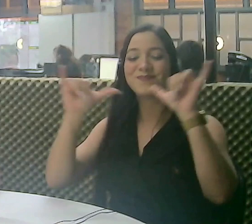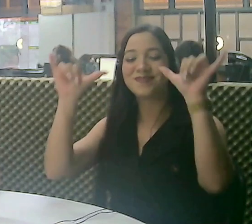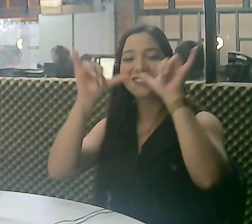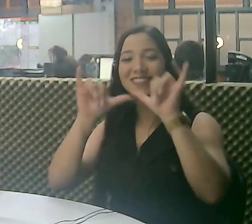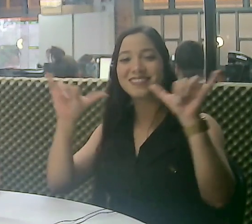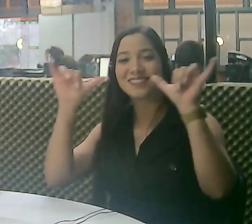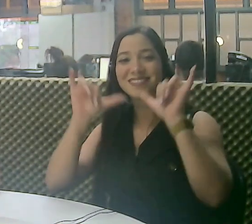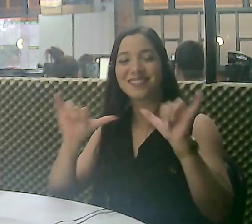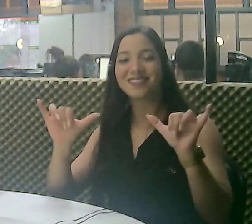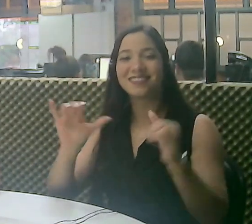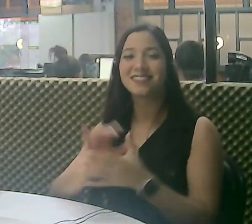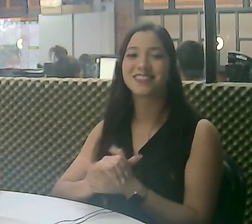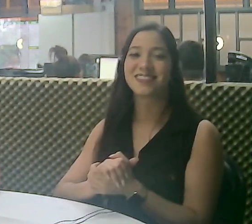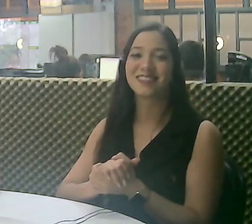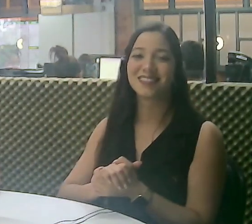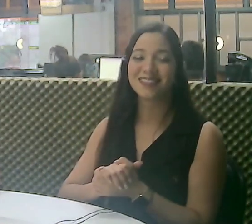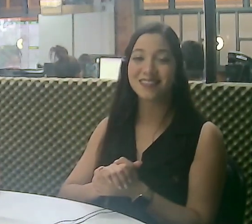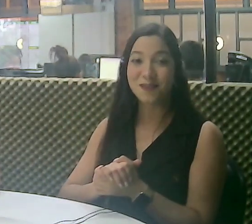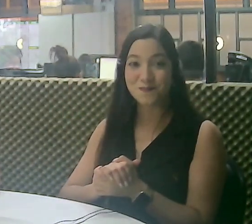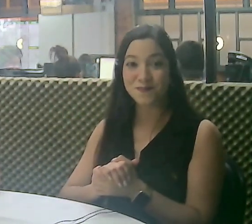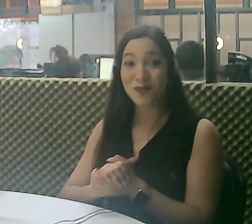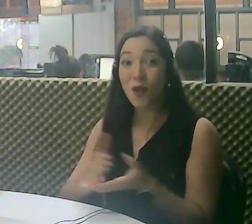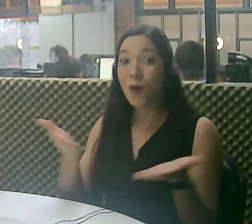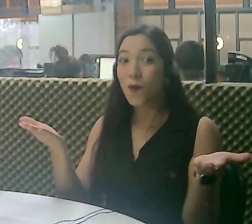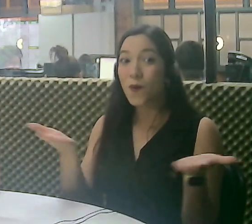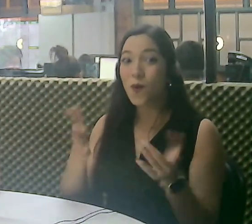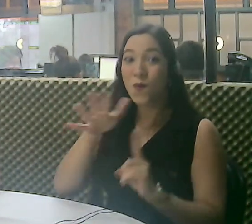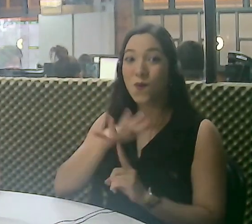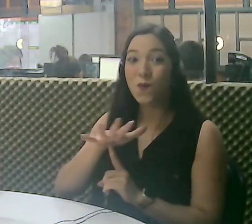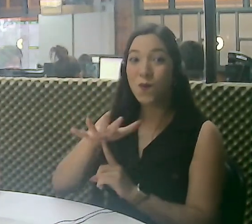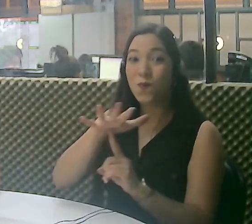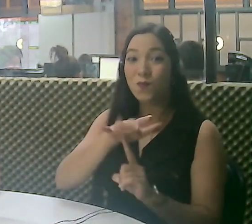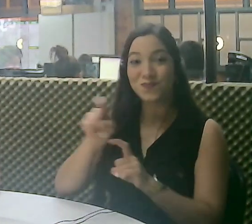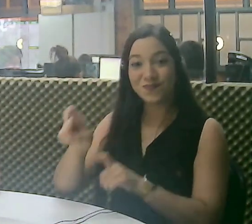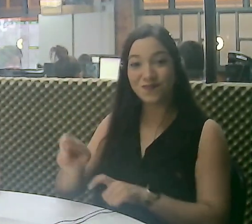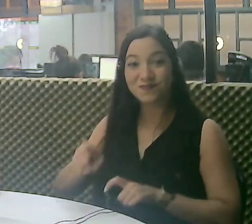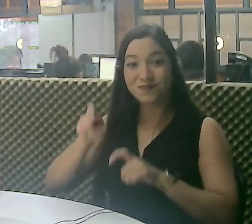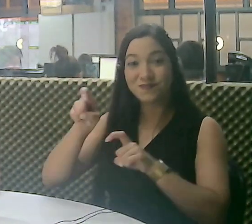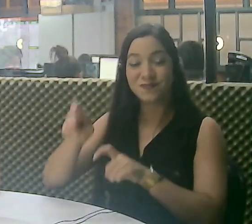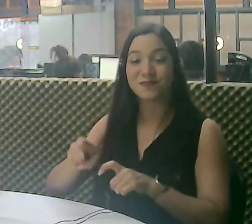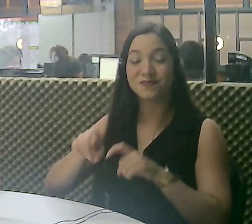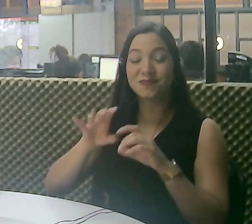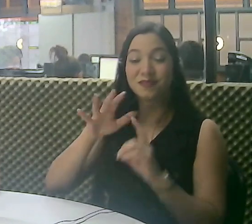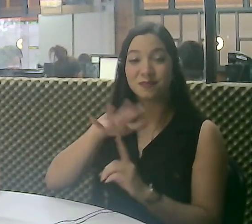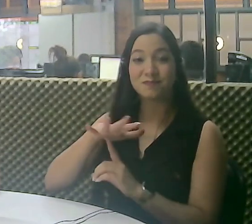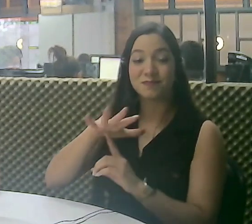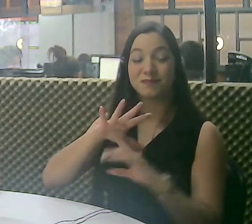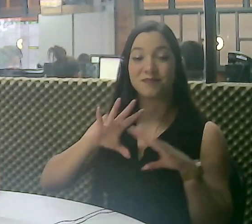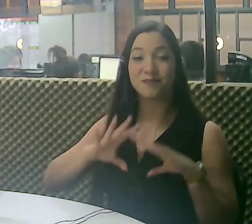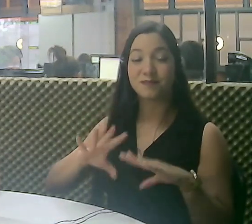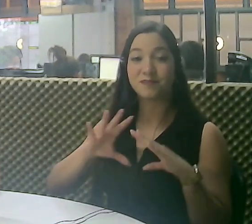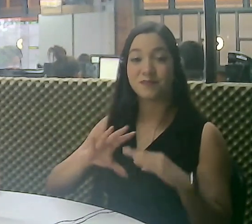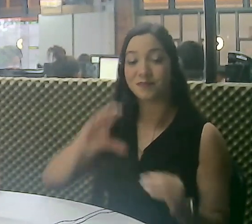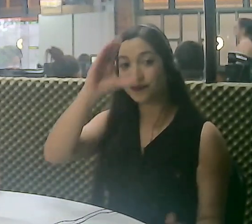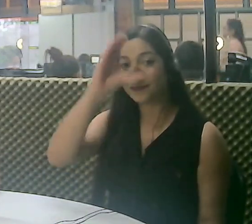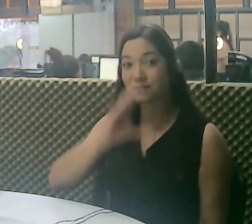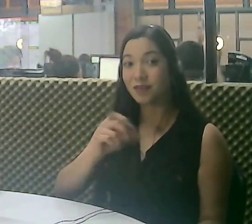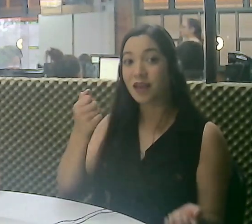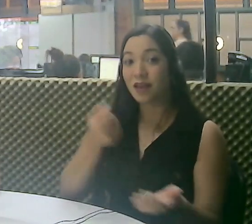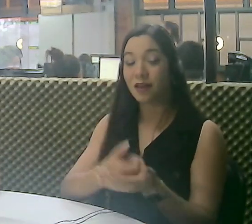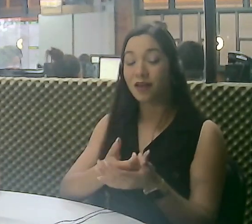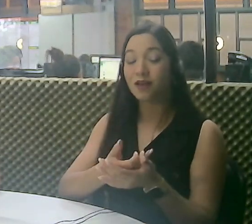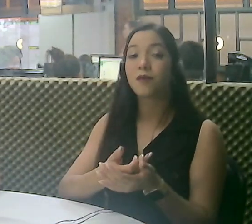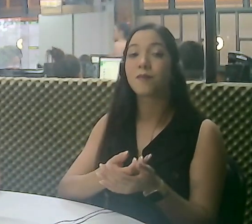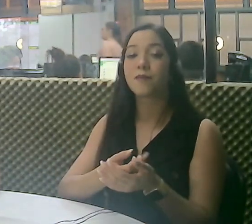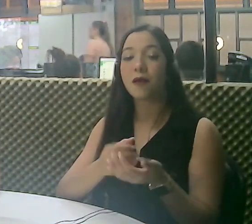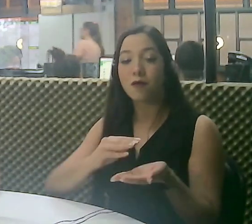de Notícias. Hoje tem feira de produtos rurais na Praça Cívica. Até às 7 da noite você pode comprar